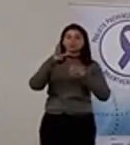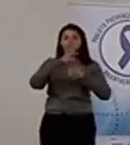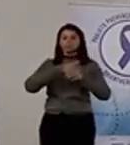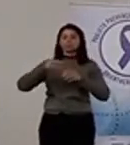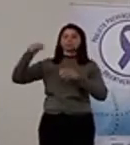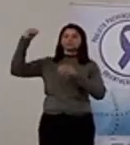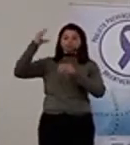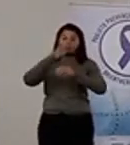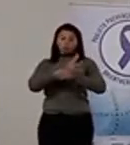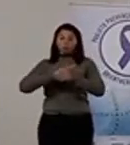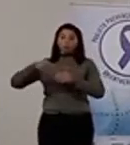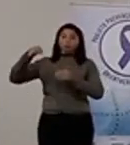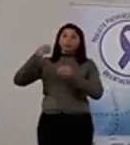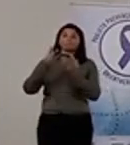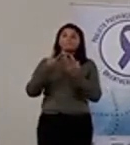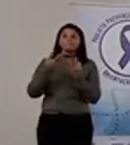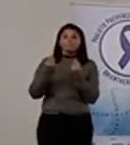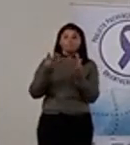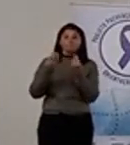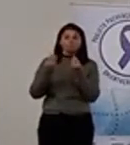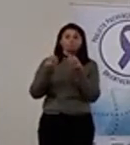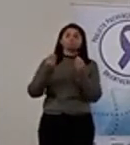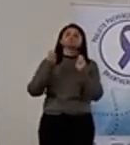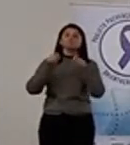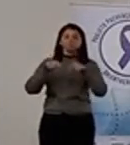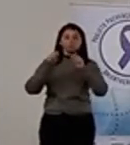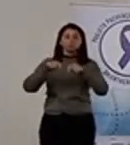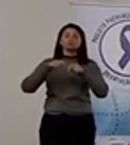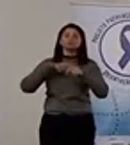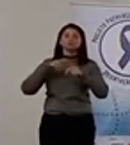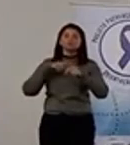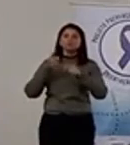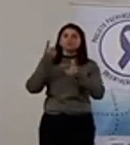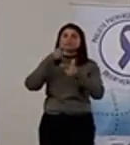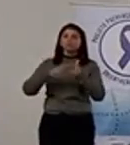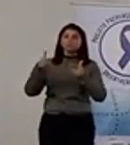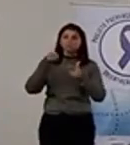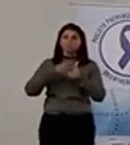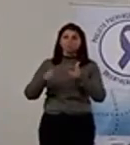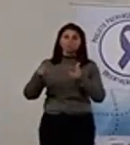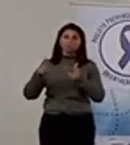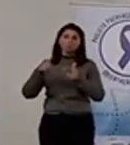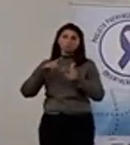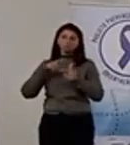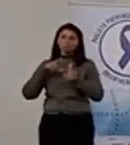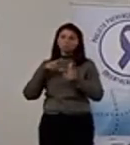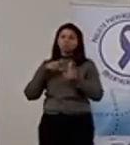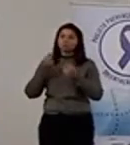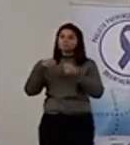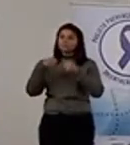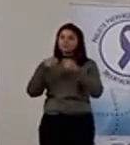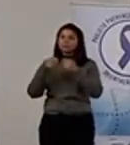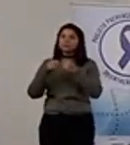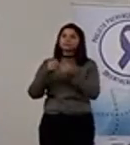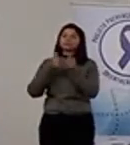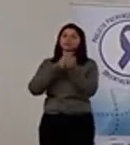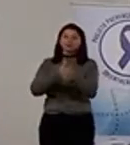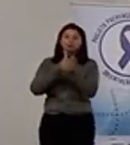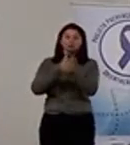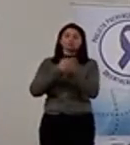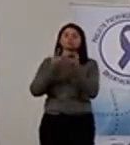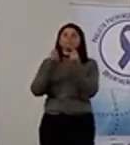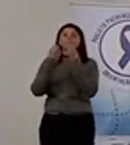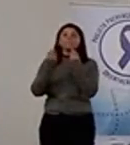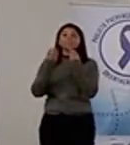pode até ter óbito intrauterino. Certo? Então, é uma situação que tem que ter um acompanhamento muito próximo.